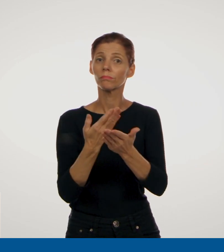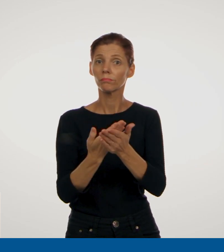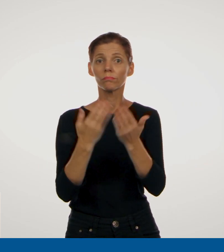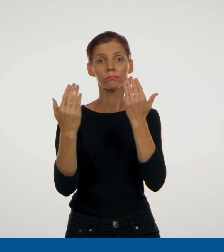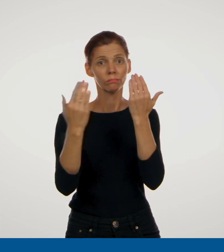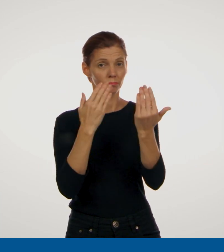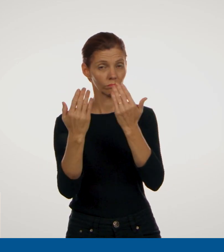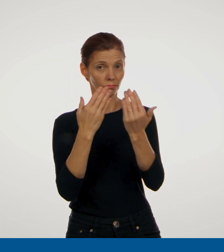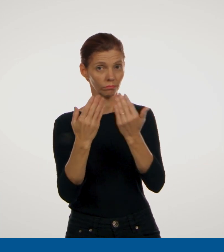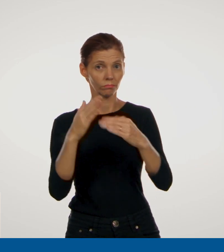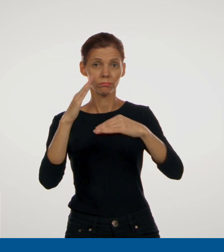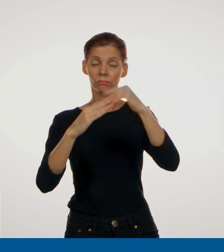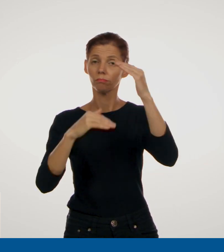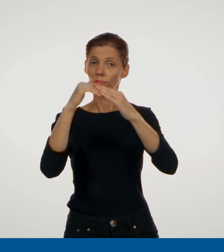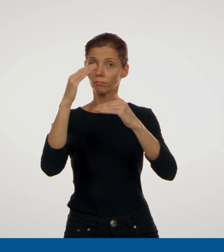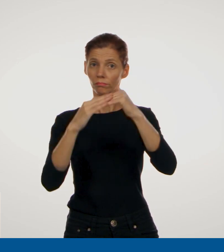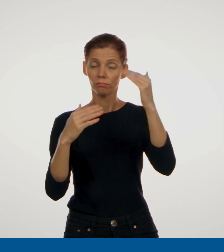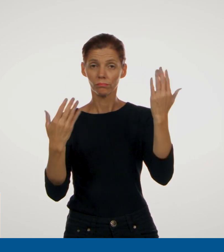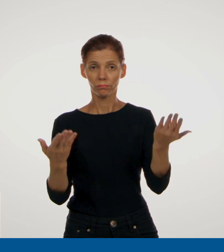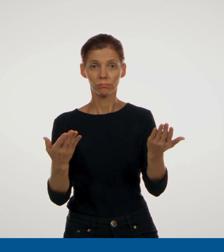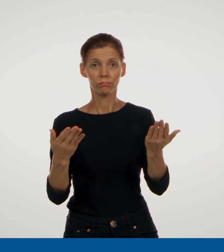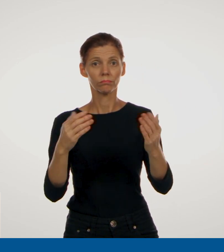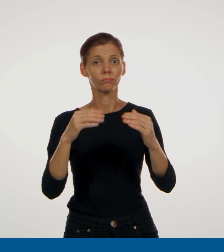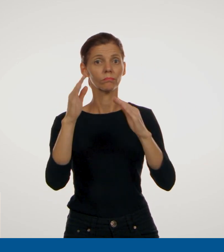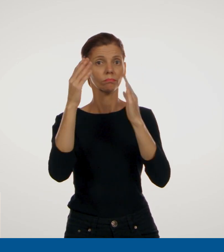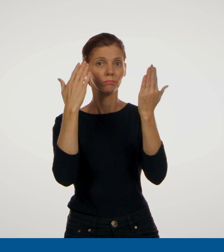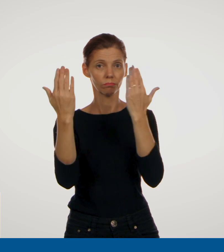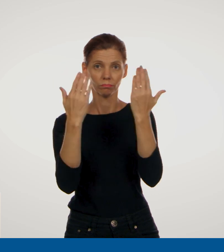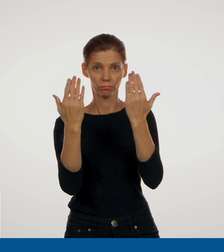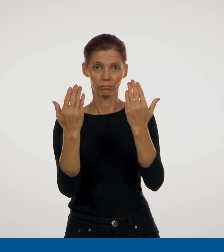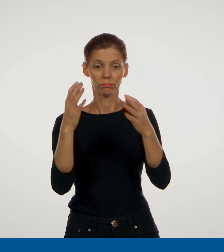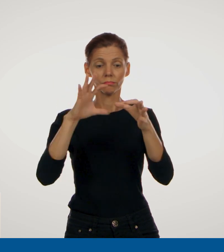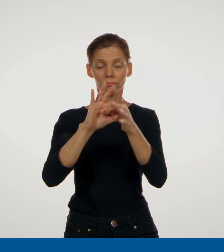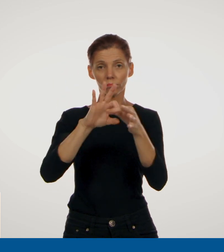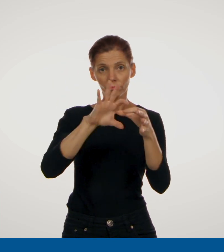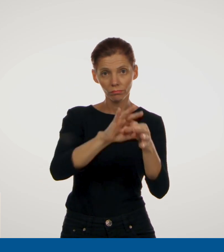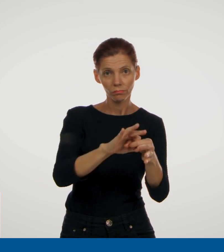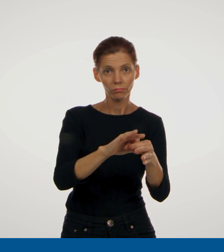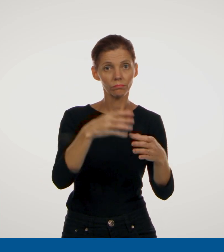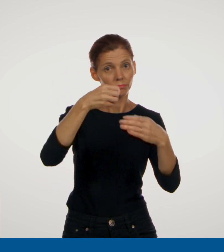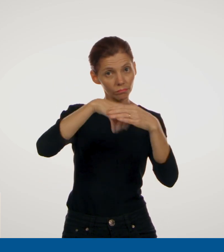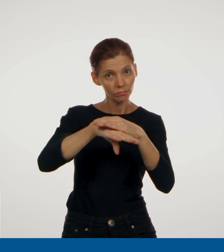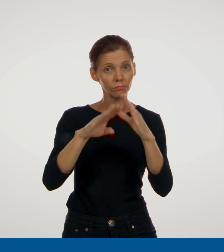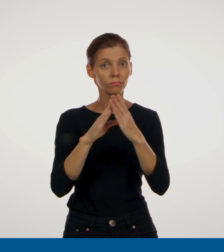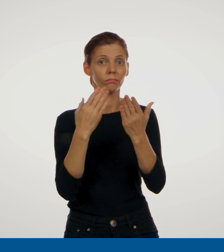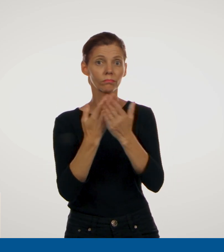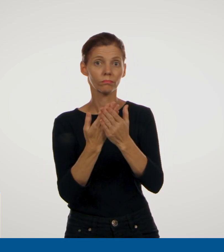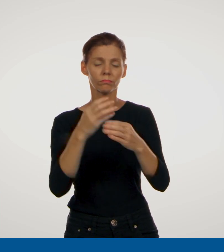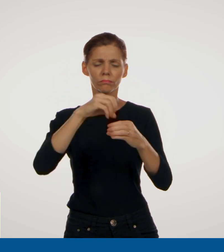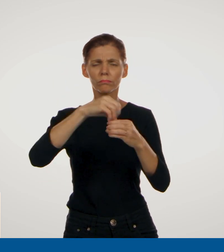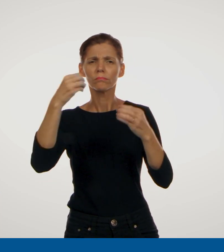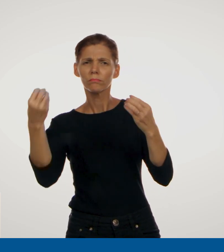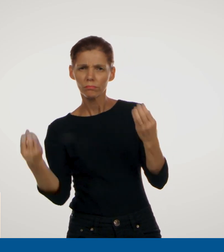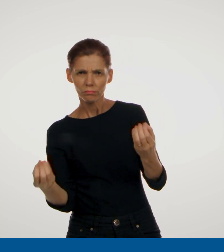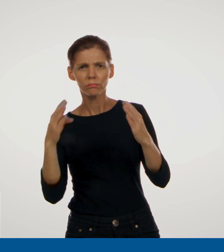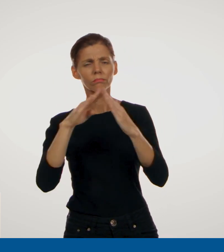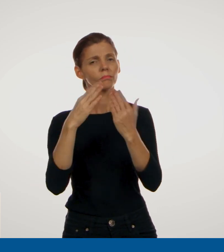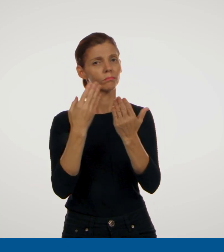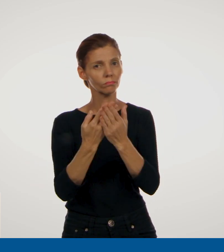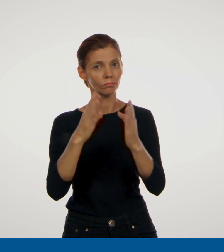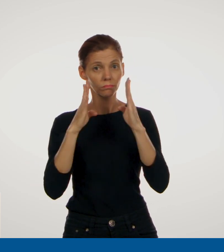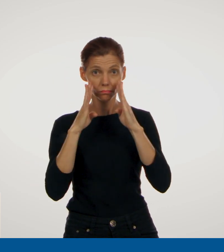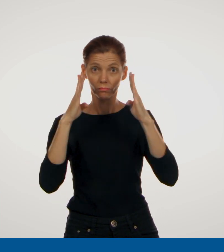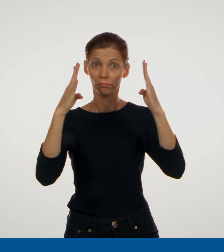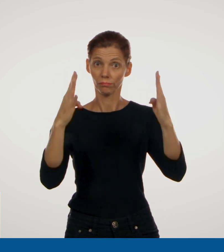da psicologia, de atuação e formação profissional do psicólogo, que tem no contexto educacional, escolar ou extraescolar